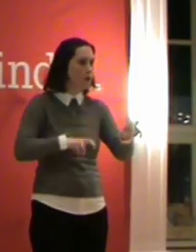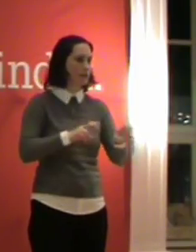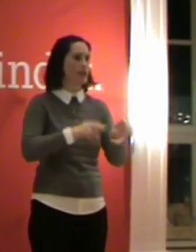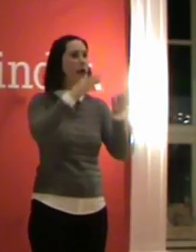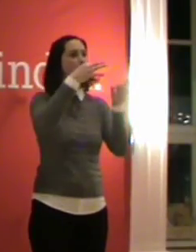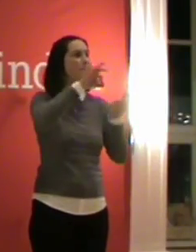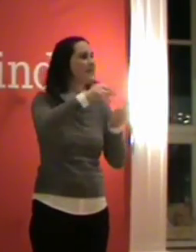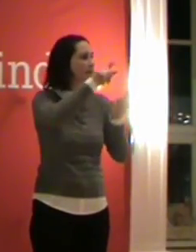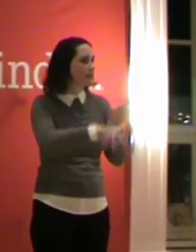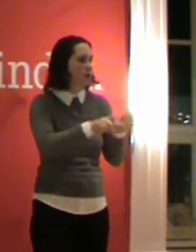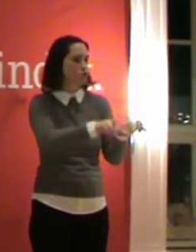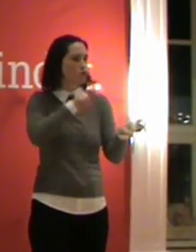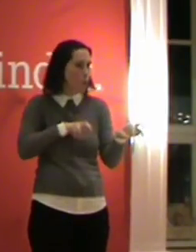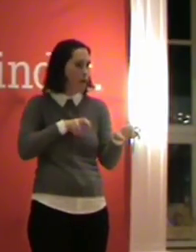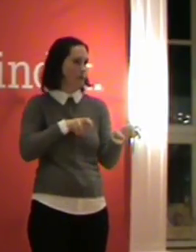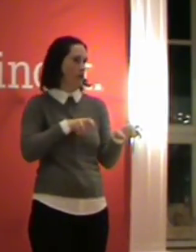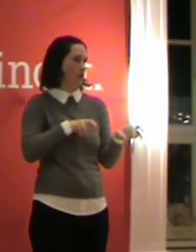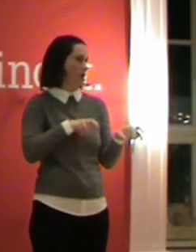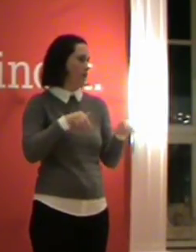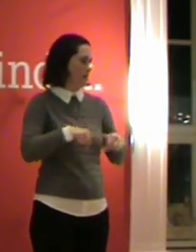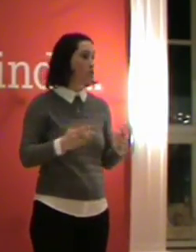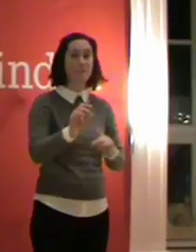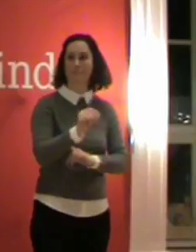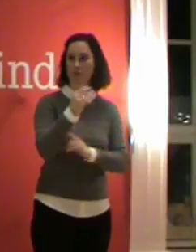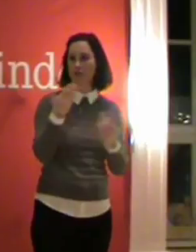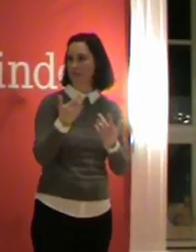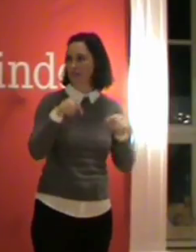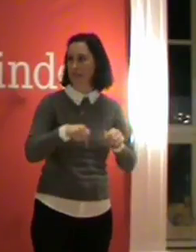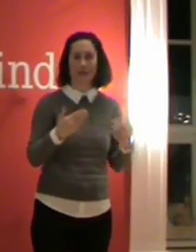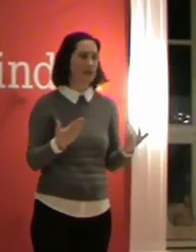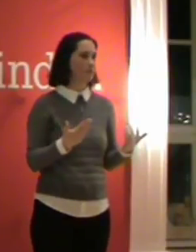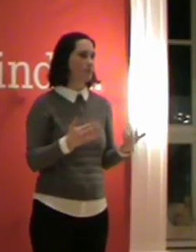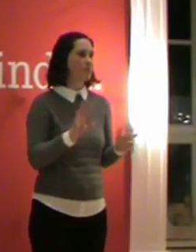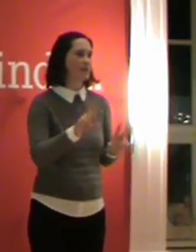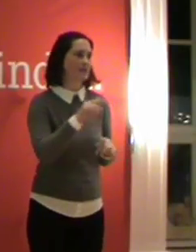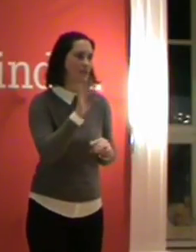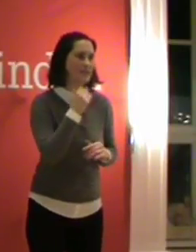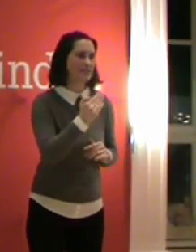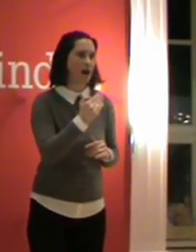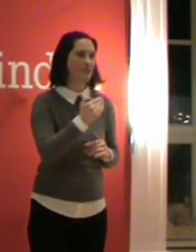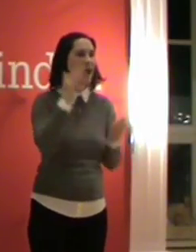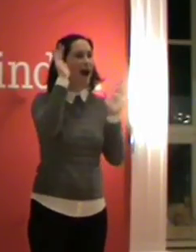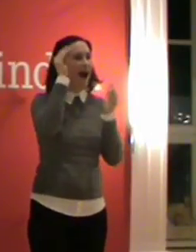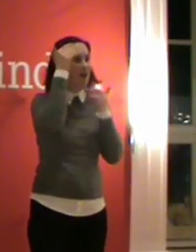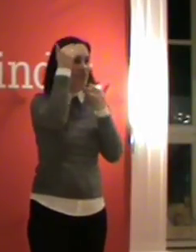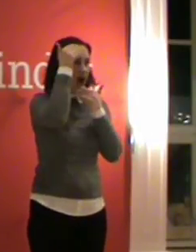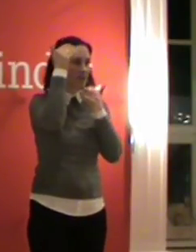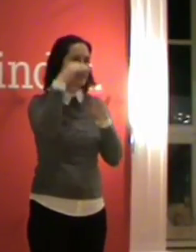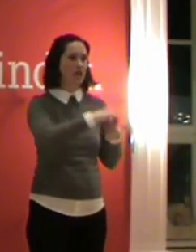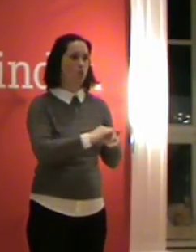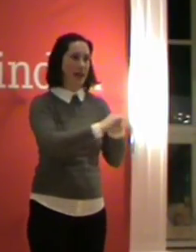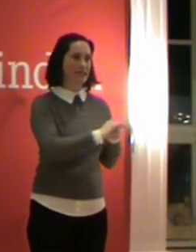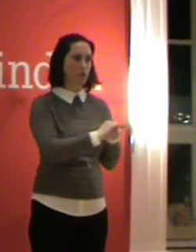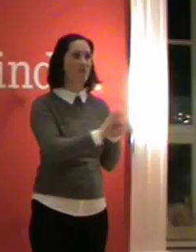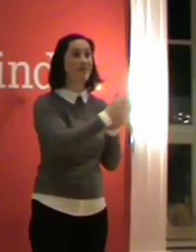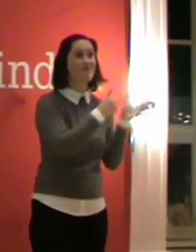ist zurückgetreten. Hier haben wir die ganz große Besonderheit, ich nenne sie immer noch so, auch wenn ich das nicht machen soll, Afghanistan-Koalition. Ich glaube, das hat